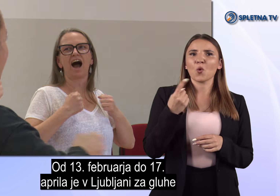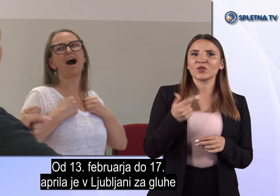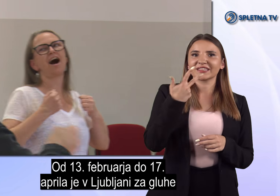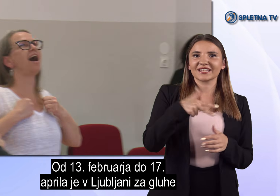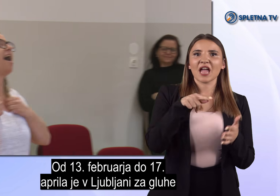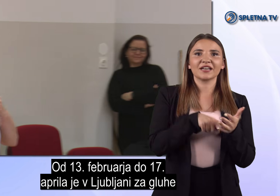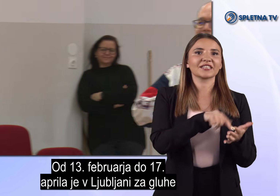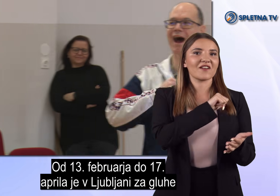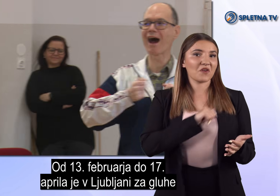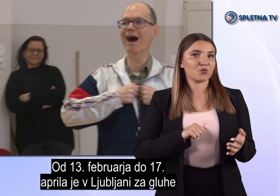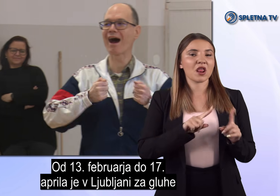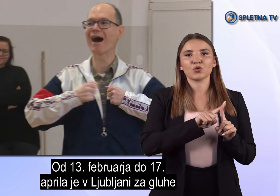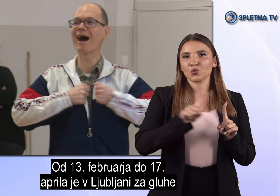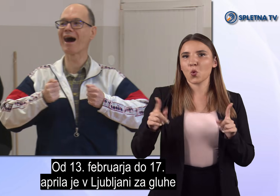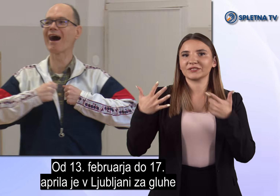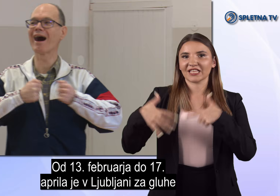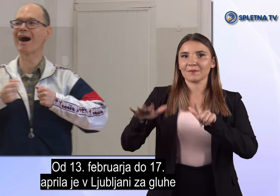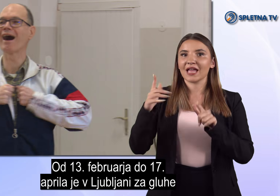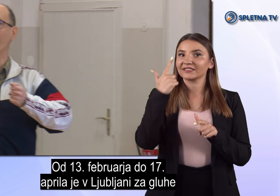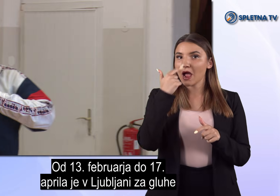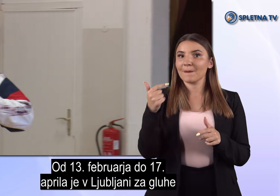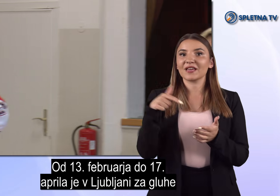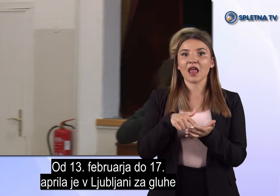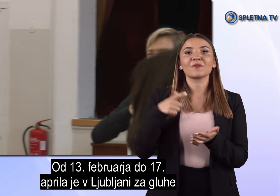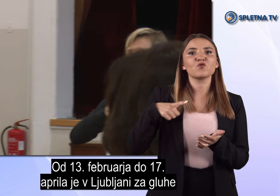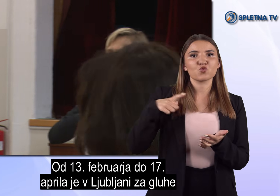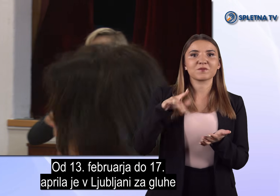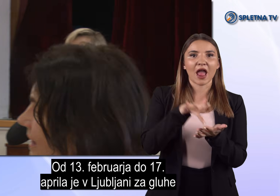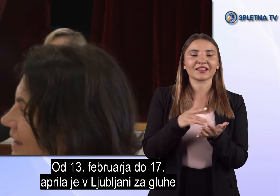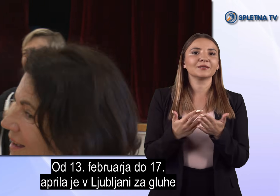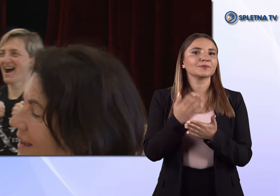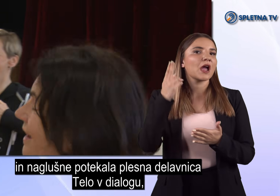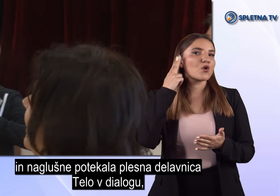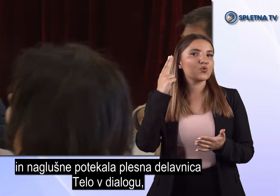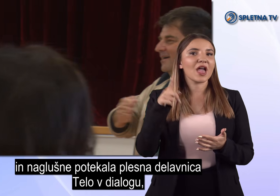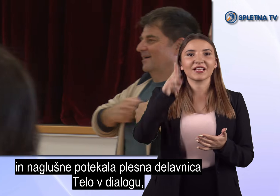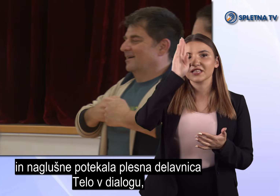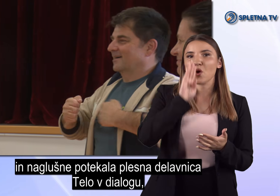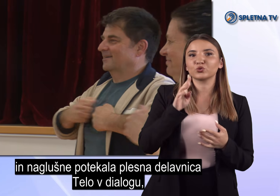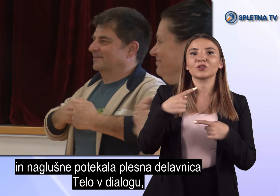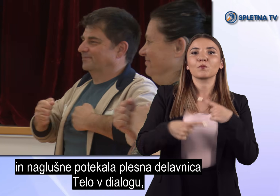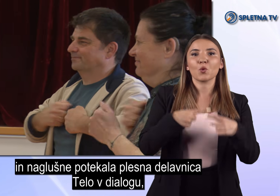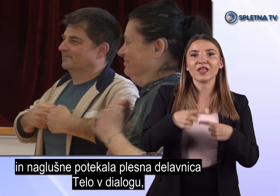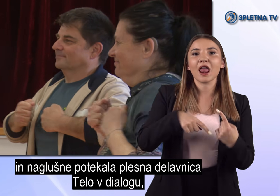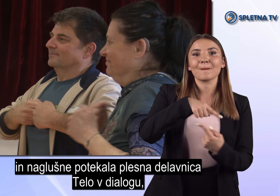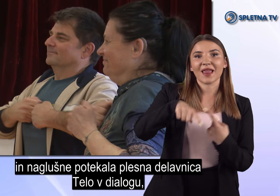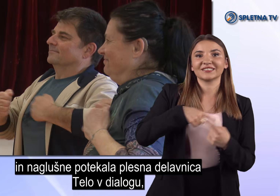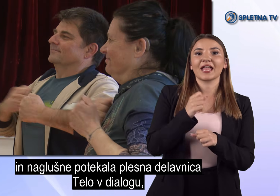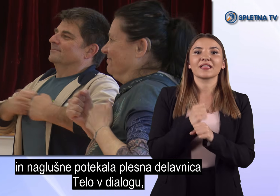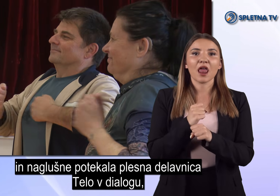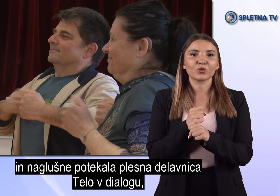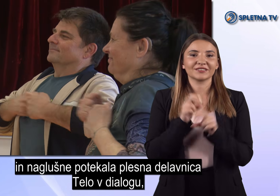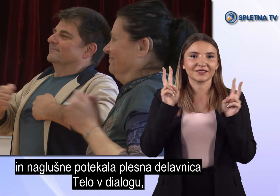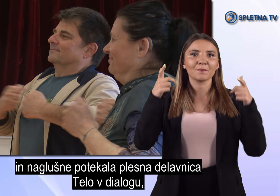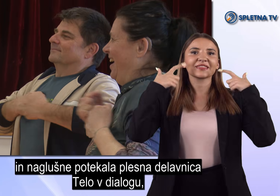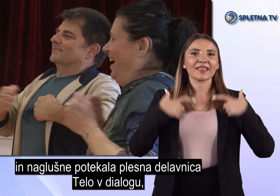Od 13. februarja do 17. aprila je v Ljubljani za gluhe in naglušne potekala plesna delavnica